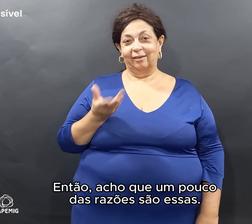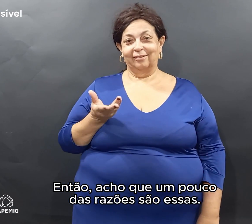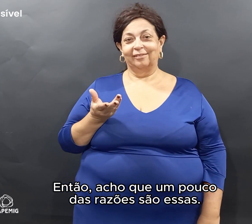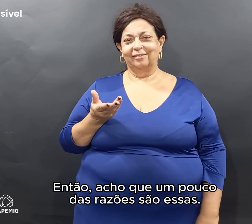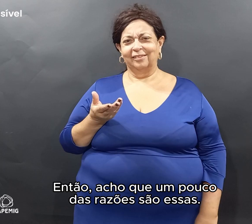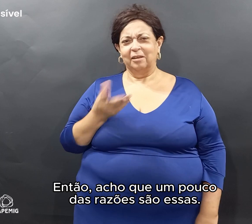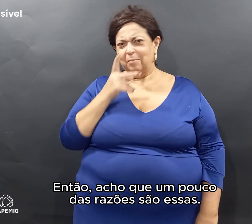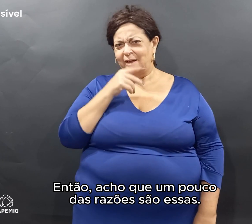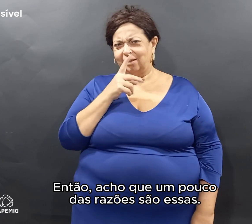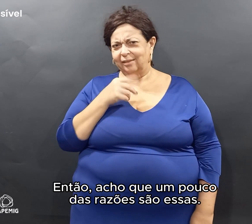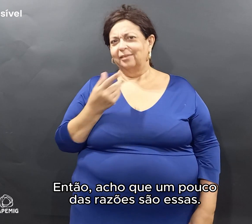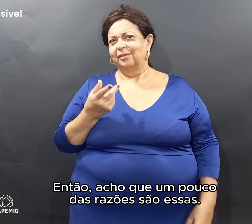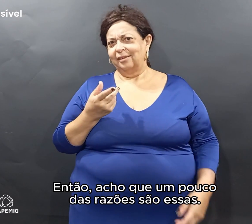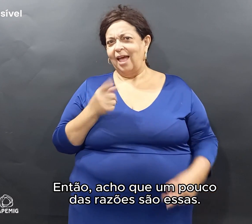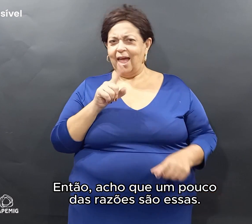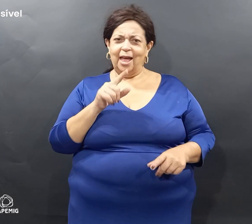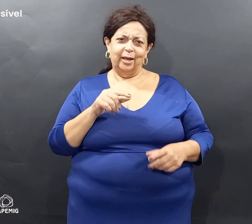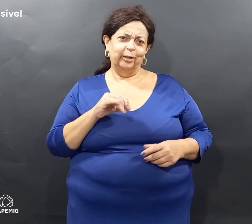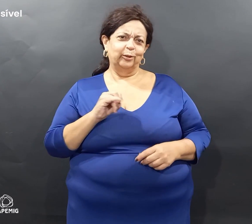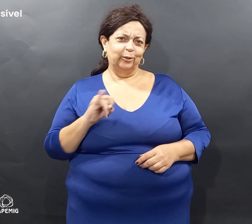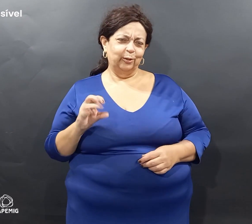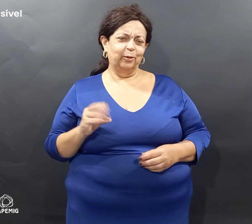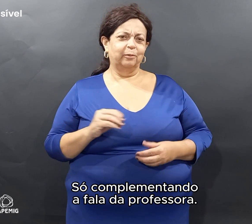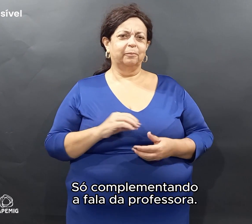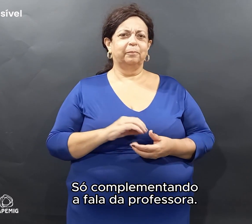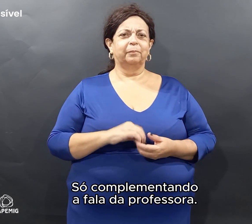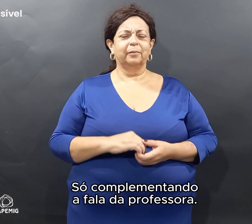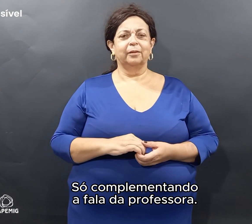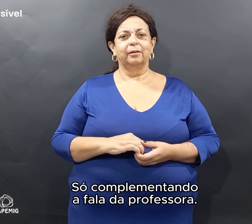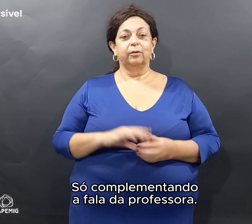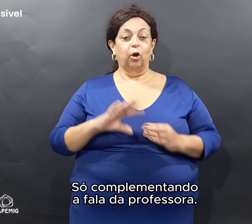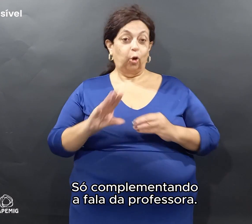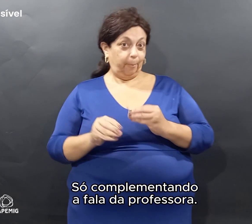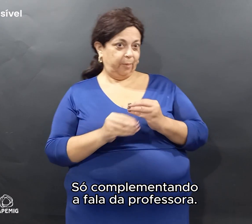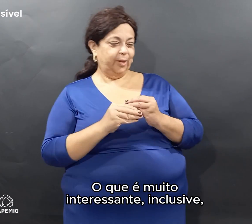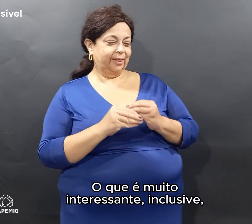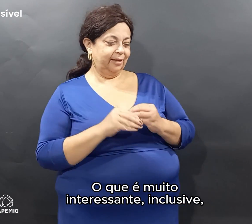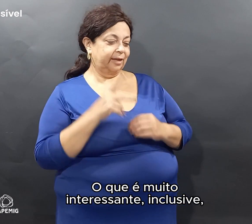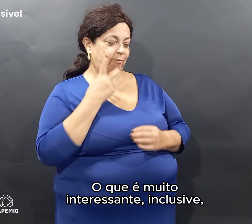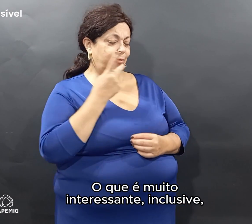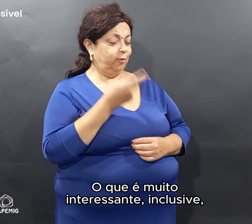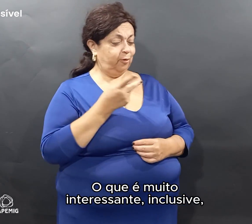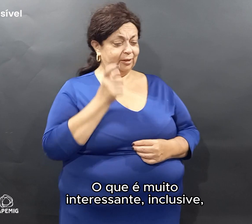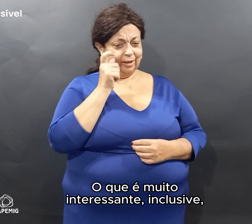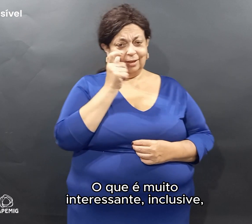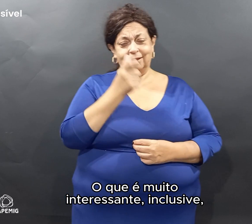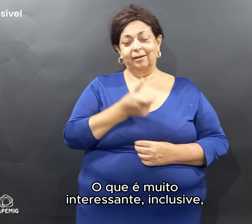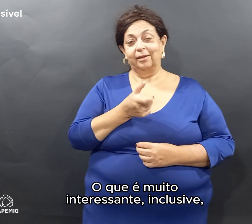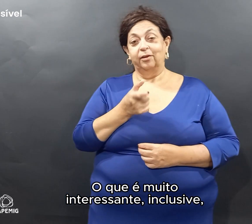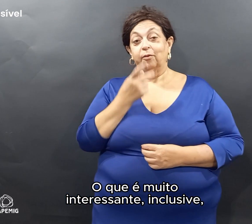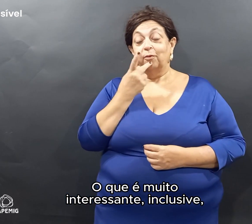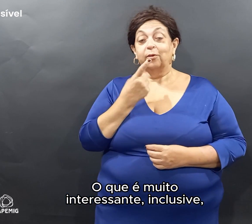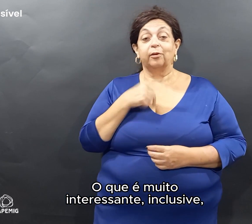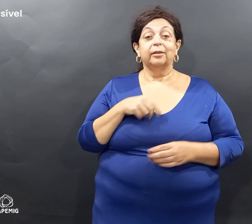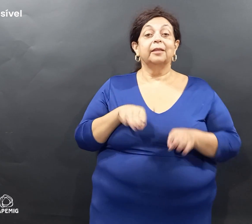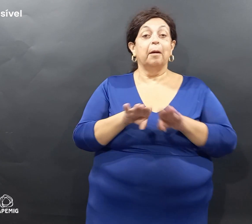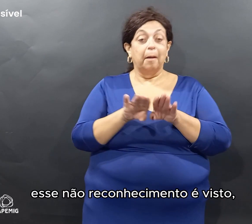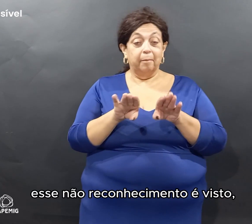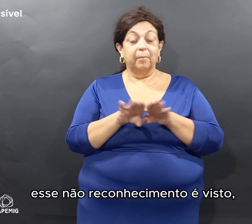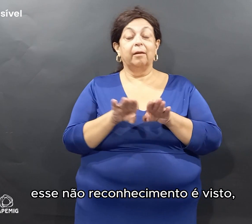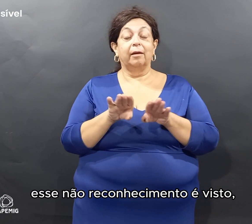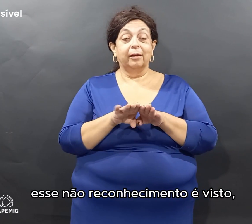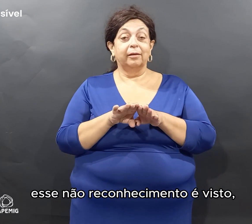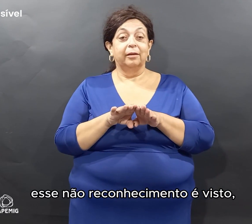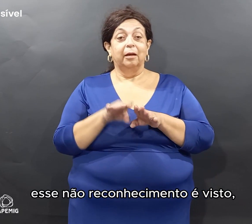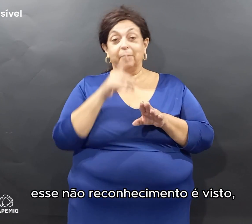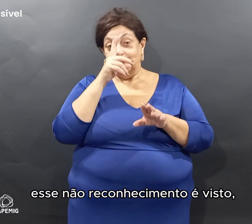um pouco das razões são essas. Uhum. Só complementando a fala da professora, que é muito interessante, inclusive,